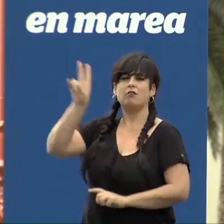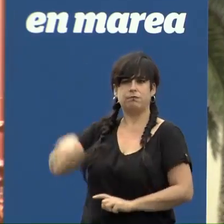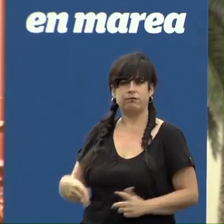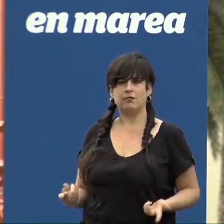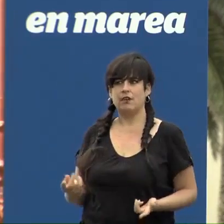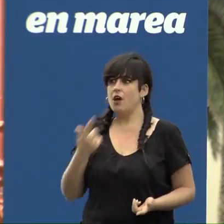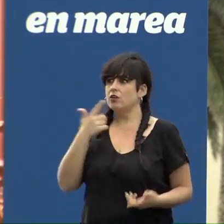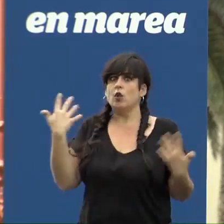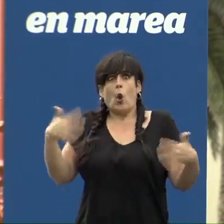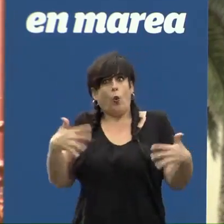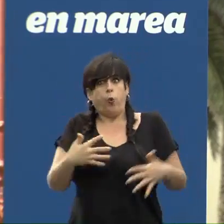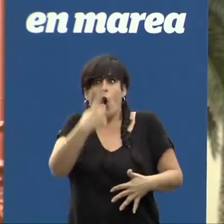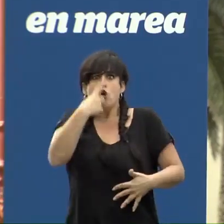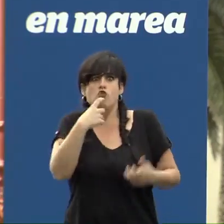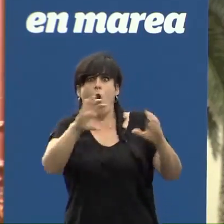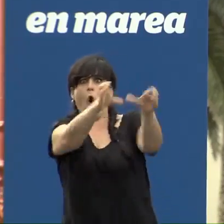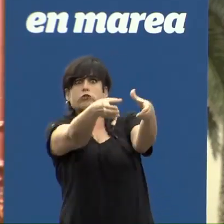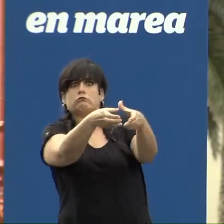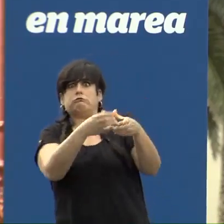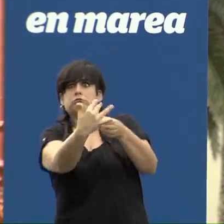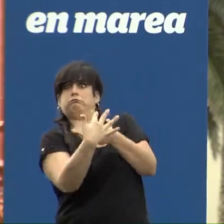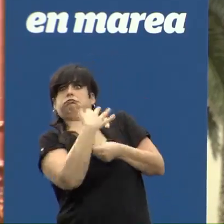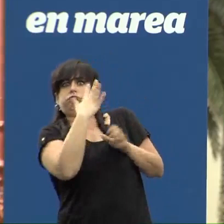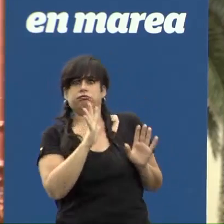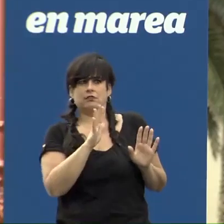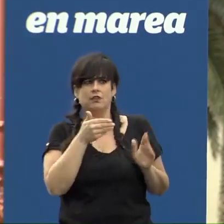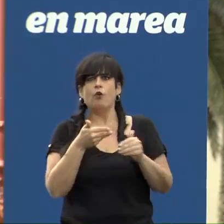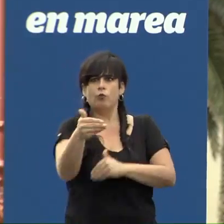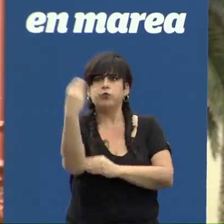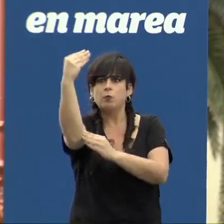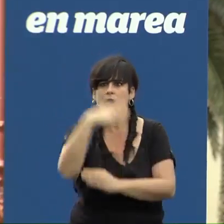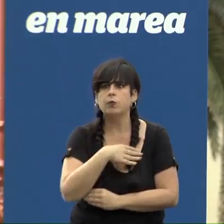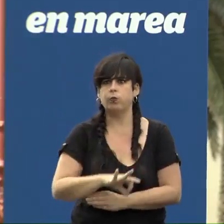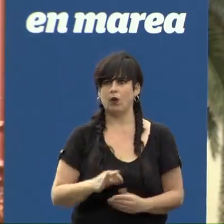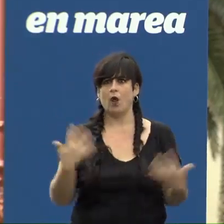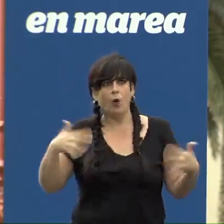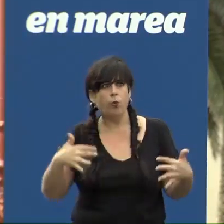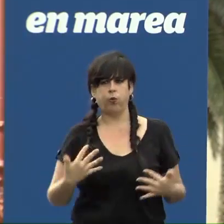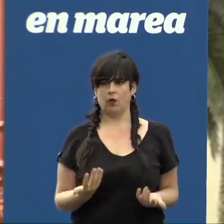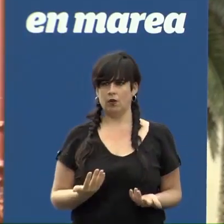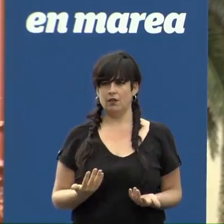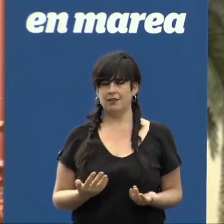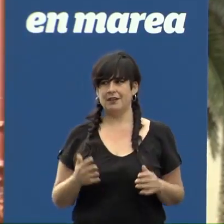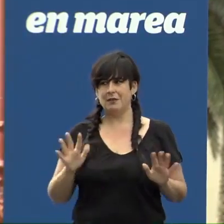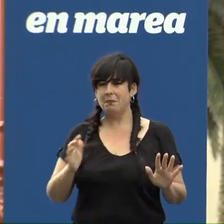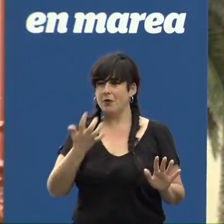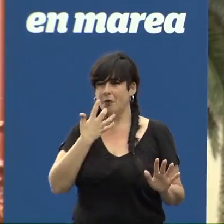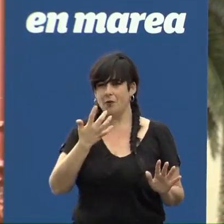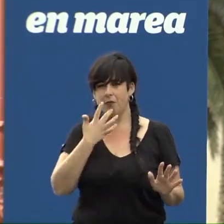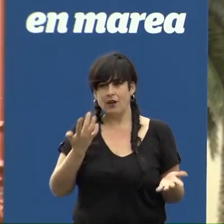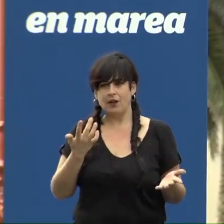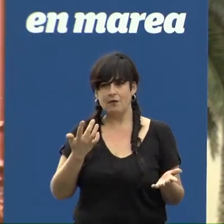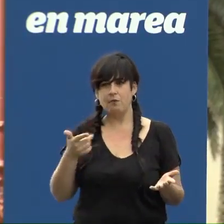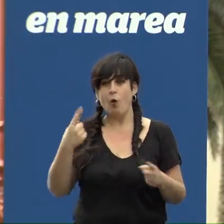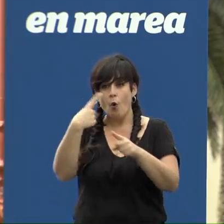Frente Popular, que veñen os roxos, que ven a Marea con Luís Villares, que vai ser presidente, que ven o PSDG, que ven o Bloque, pero non nos alertan do que se pode